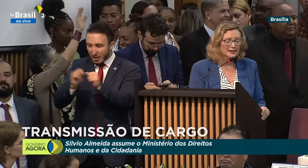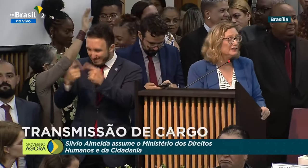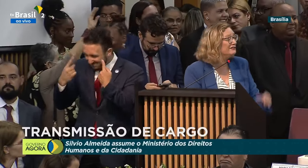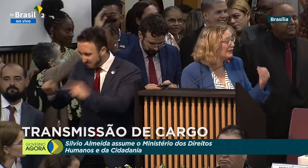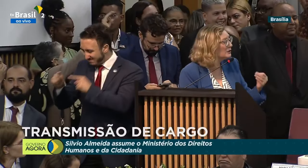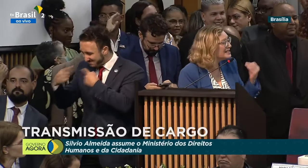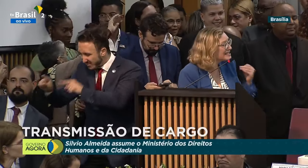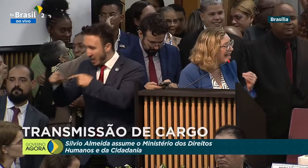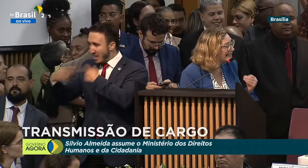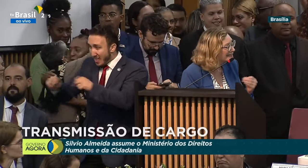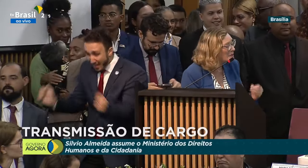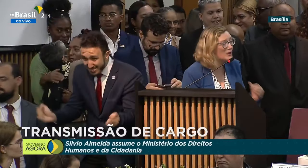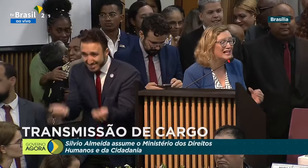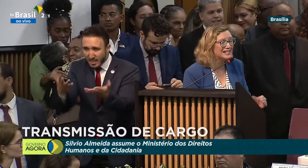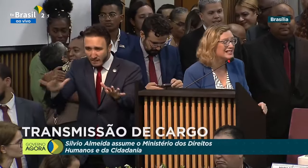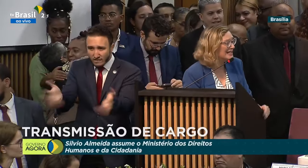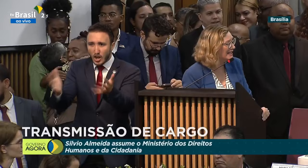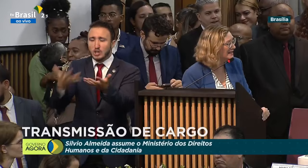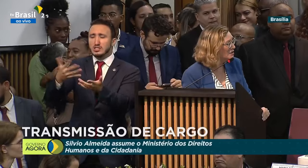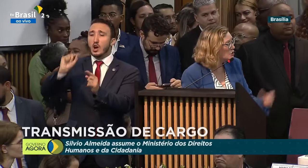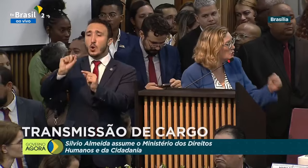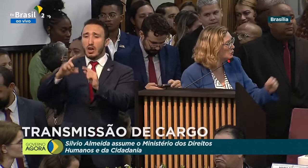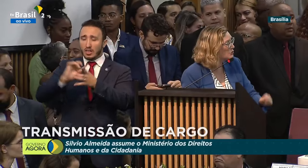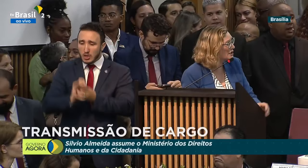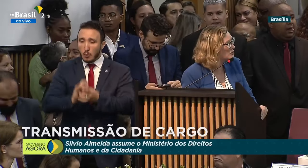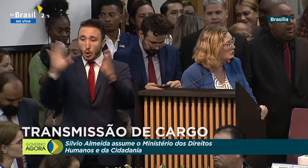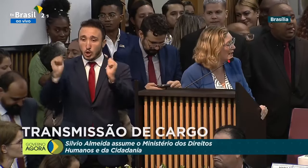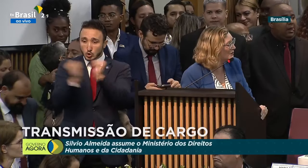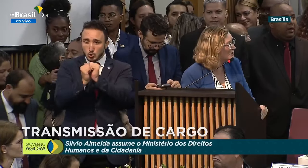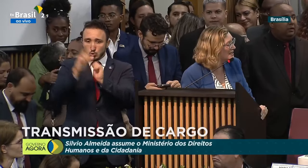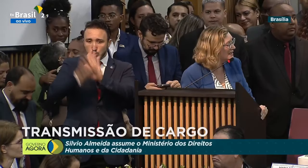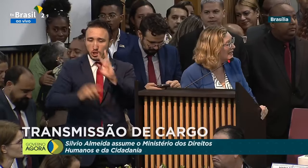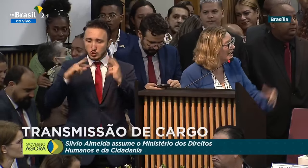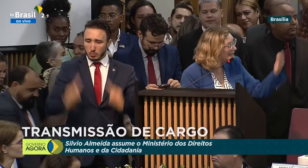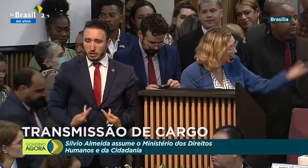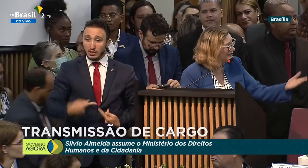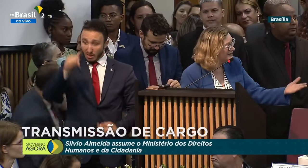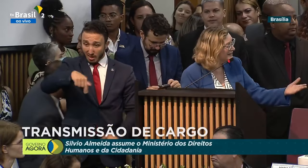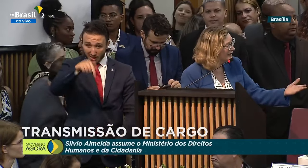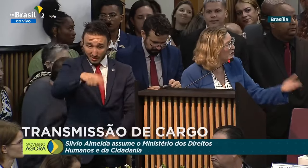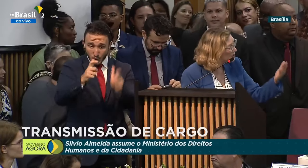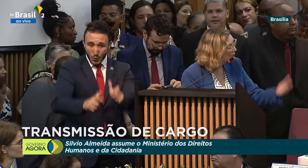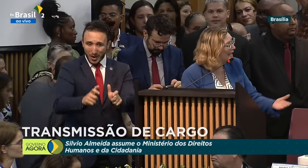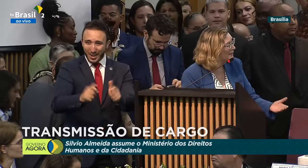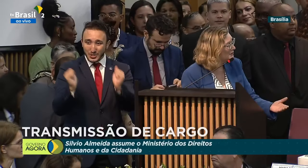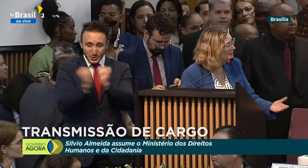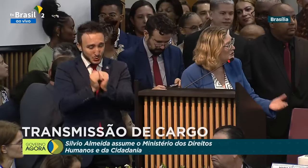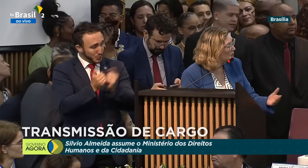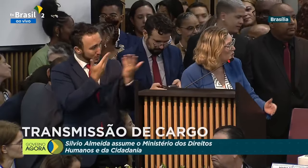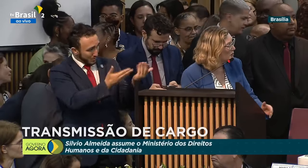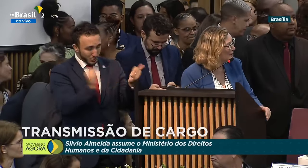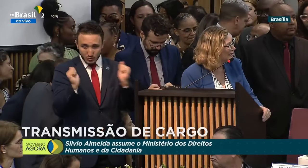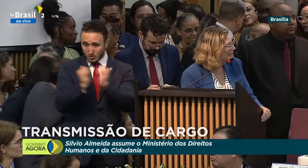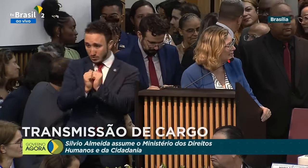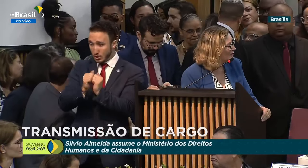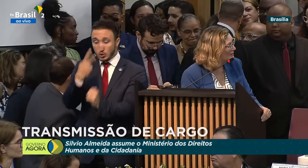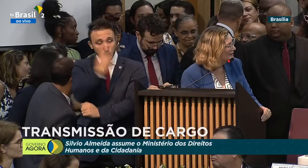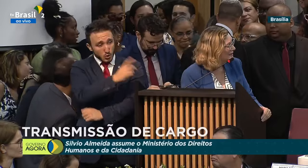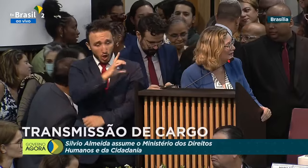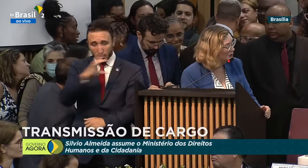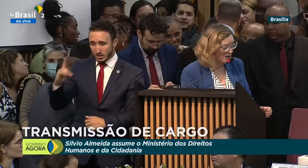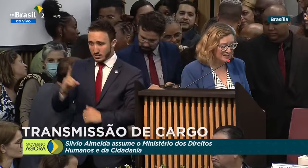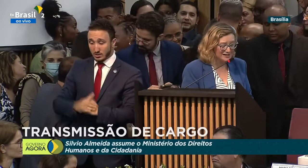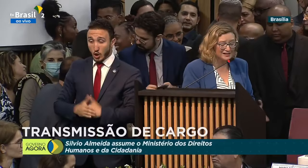e a democracia junto com os direitos humanos é aqui ao seu lado e sobre sua coordenação